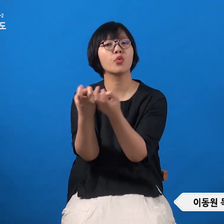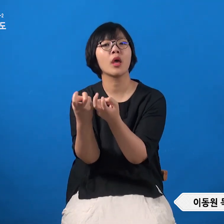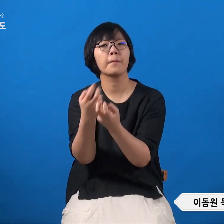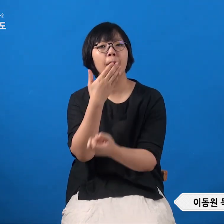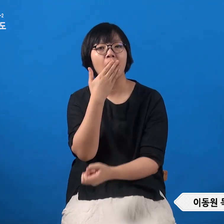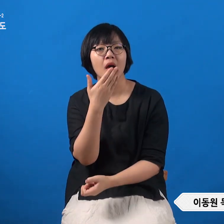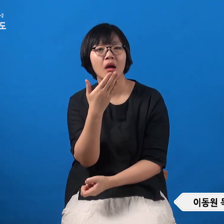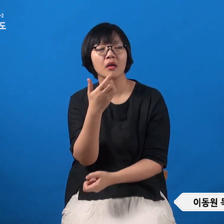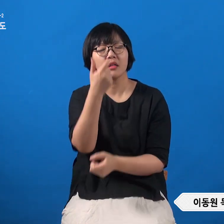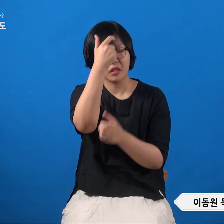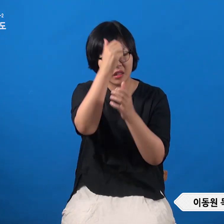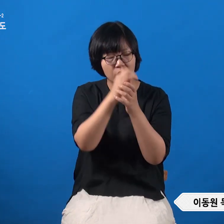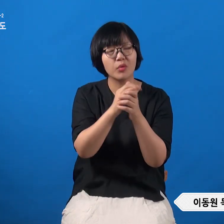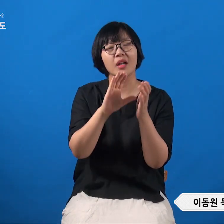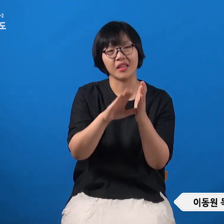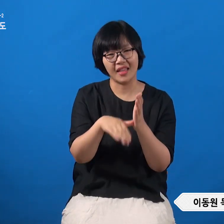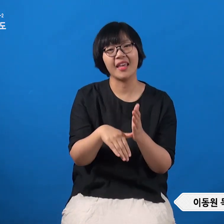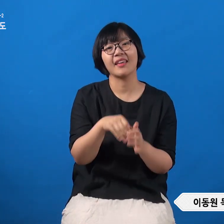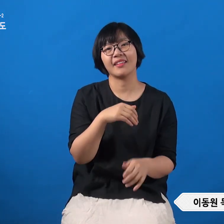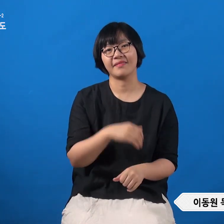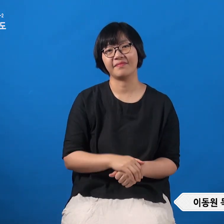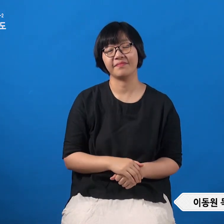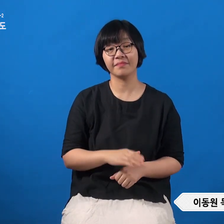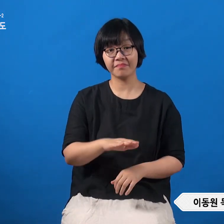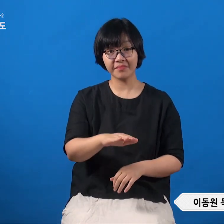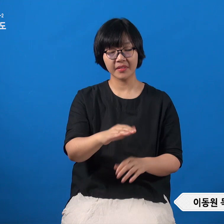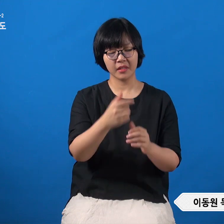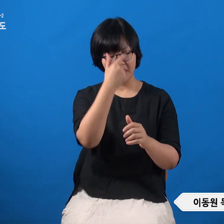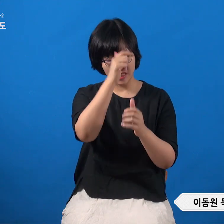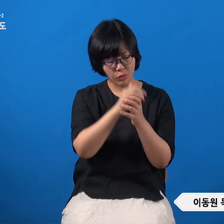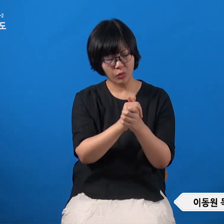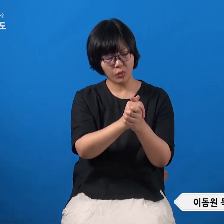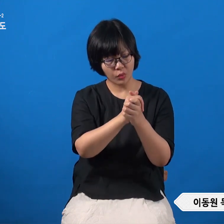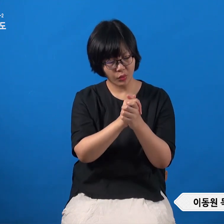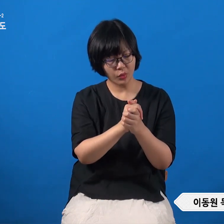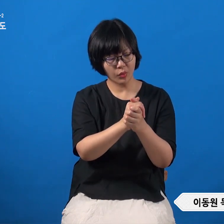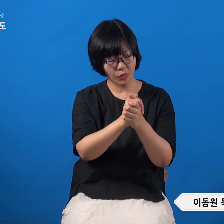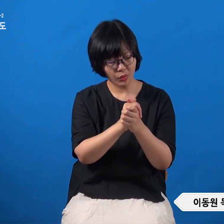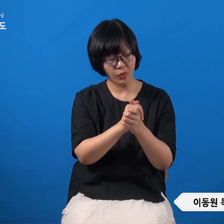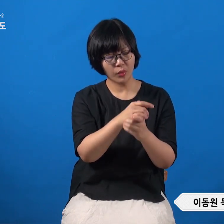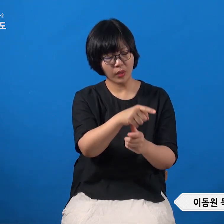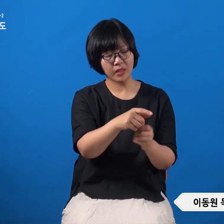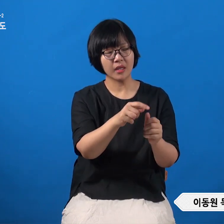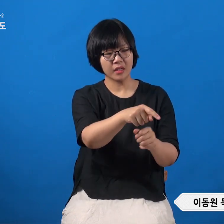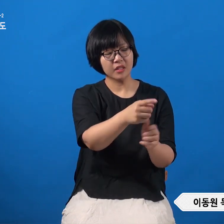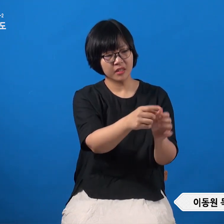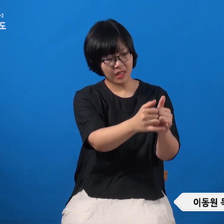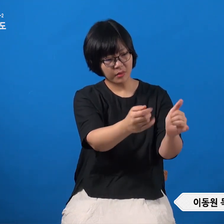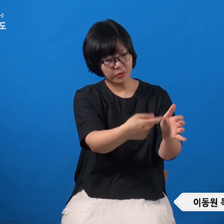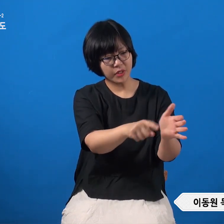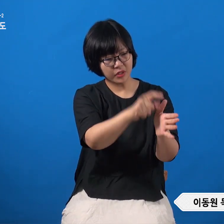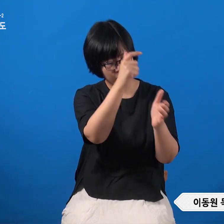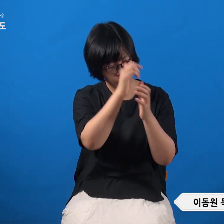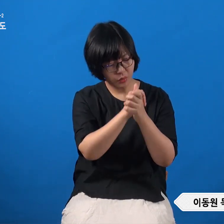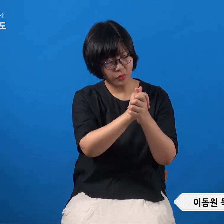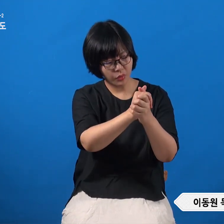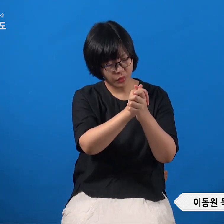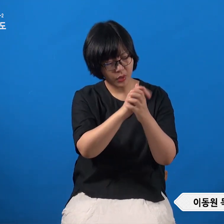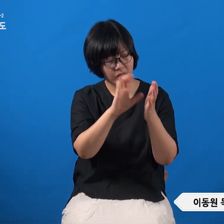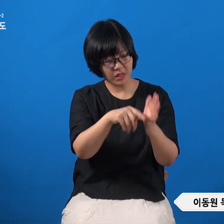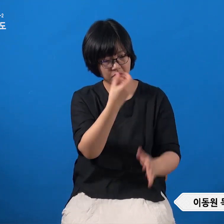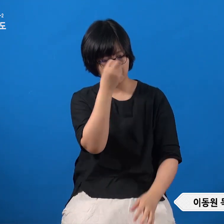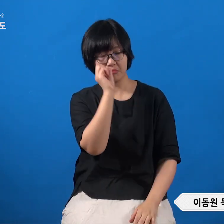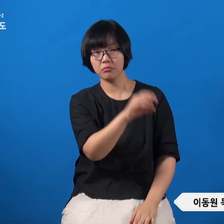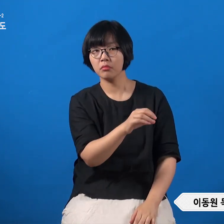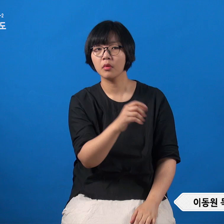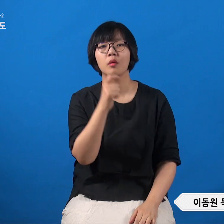기도하면. 우리는 기도하는 대상을 경멸할 수가 없습니다. 내가 어떤 사람을 위해 기도하면서 그를 경멸할 수가